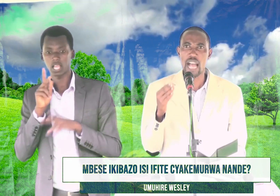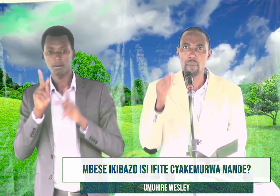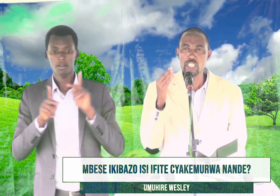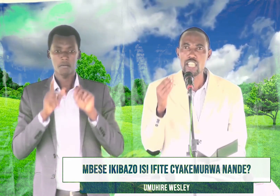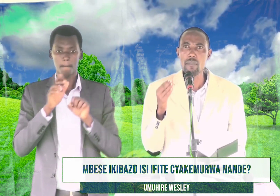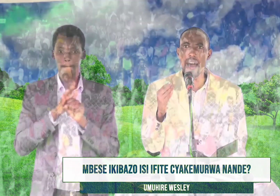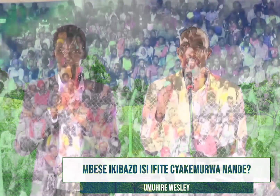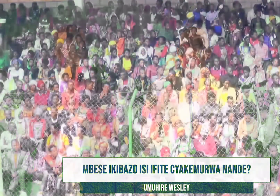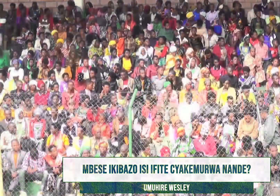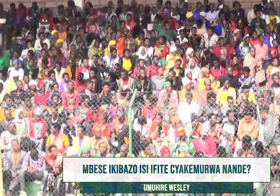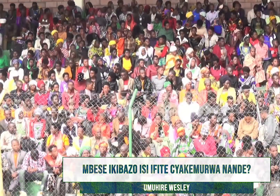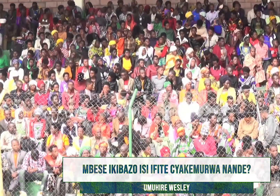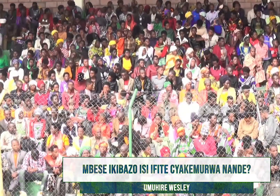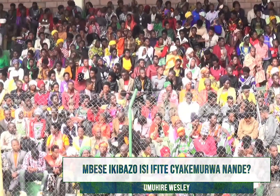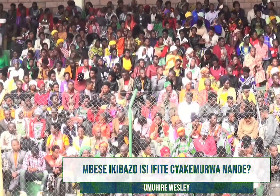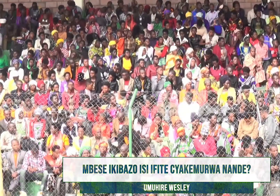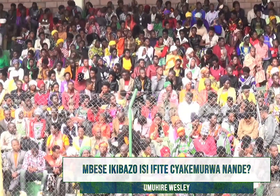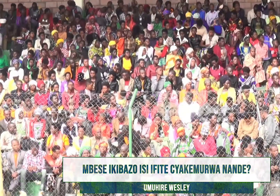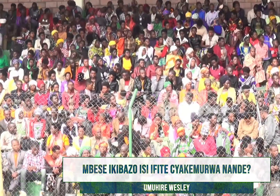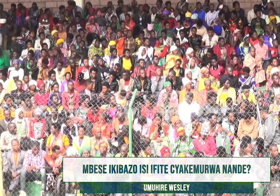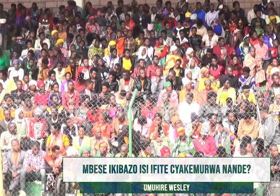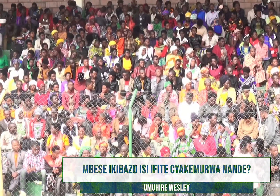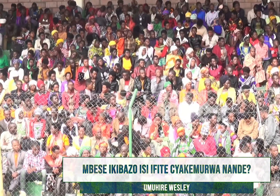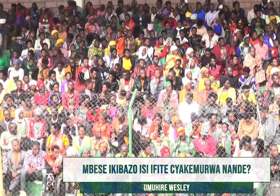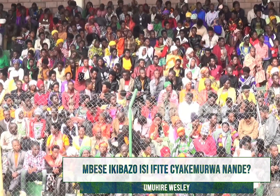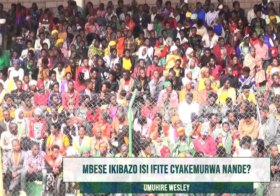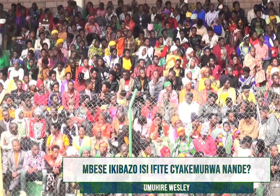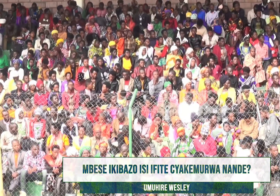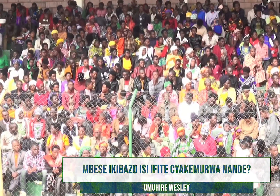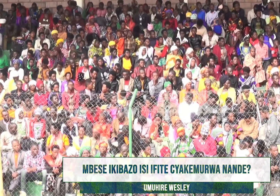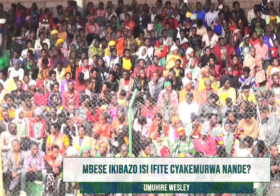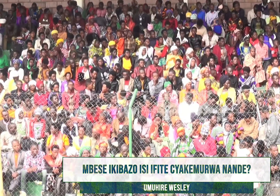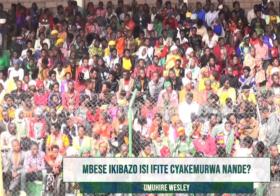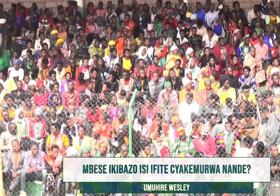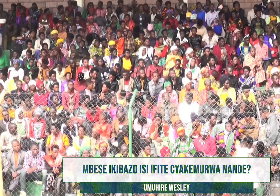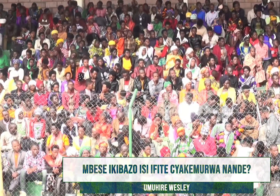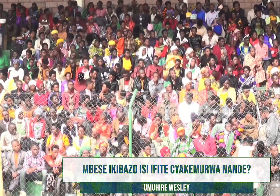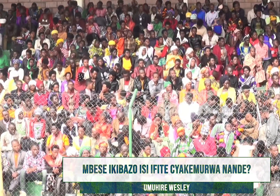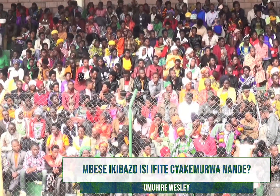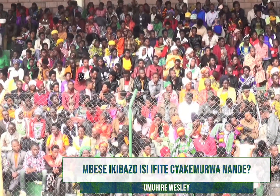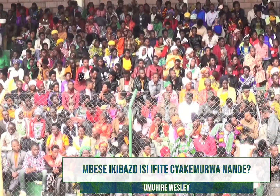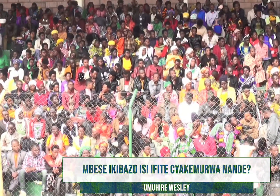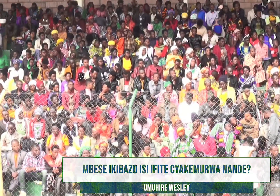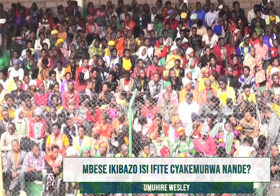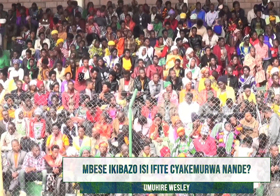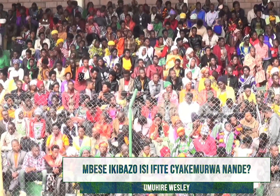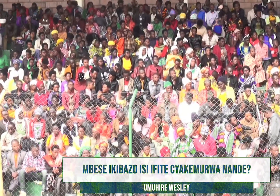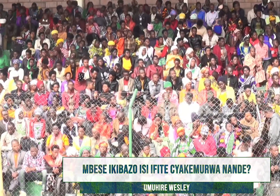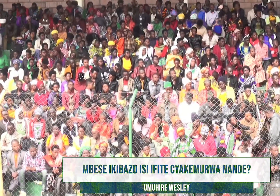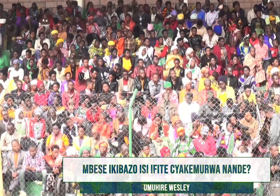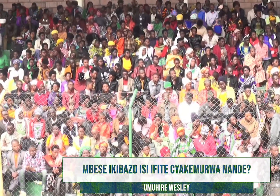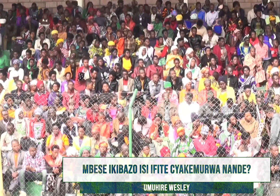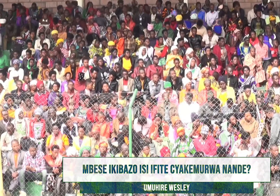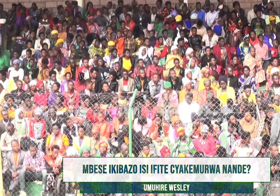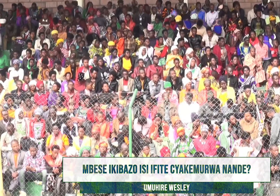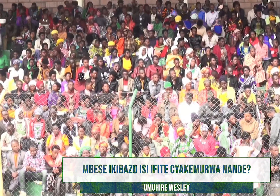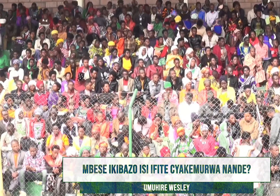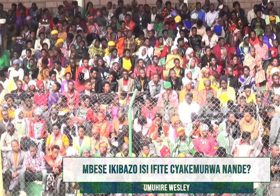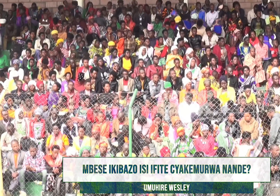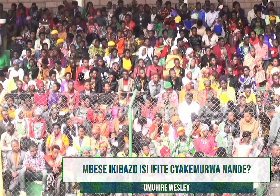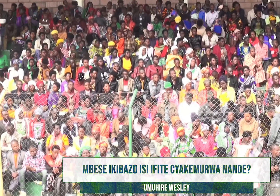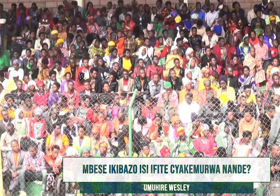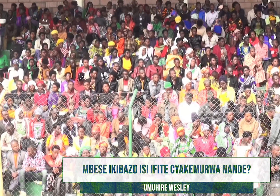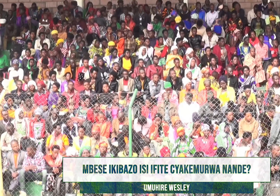kumva ijambo ry'Imana bakunda kujya aho bababwira ngo uzabona visa yo kujya mu mahanga, bakunda kwerekera